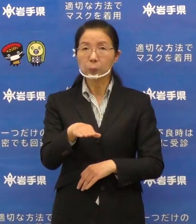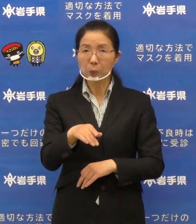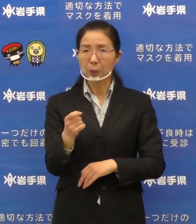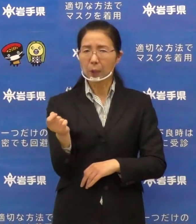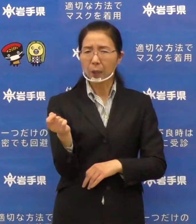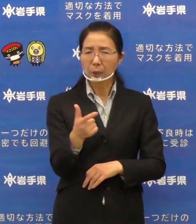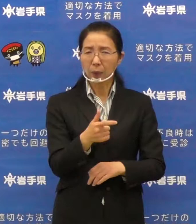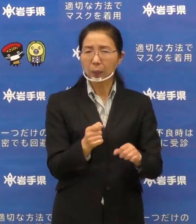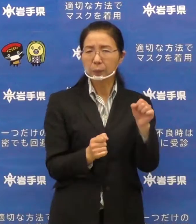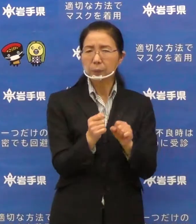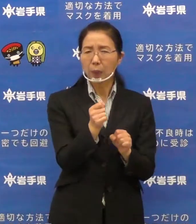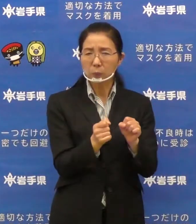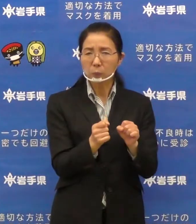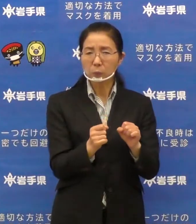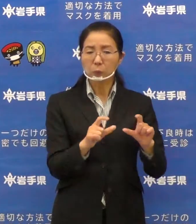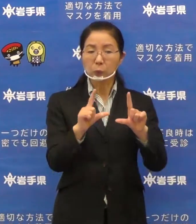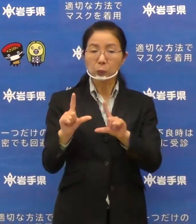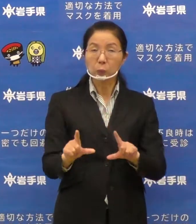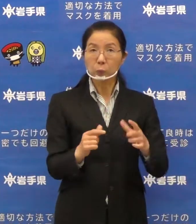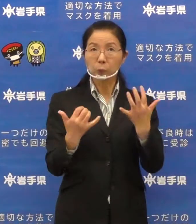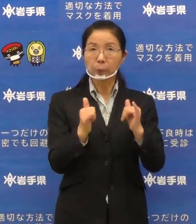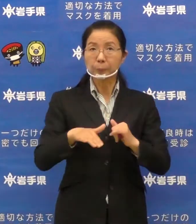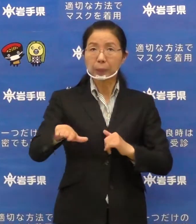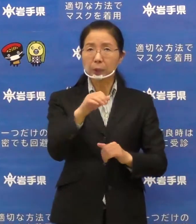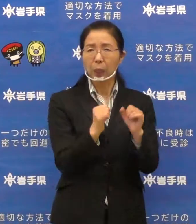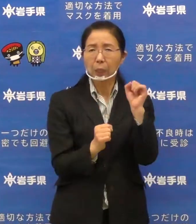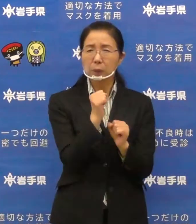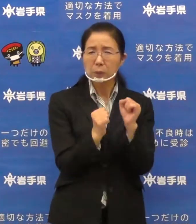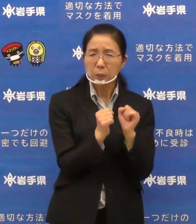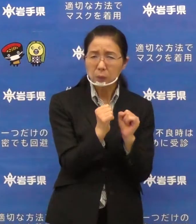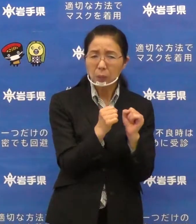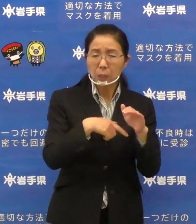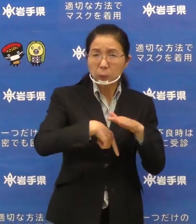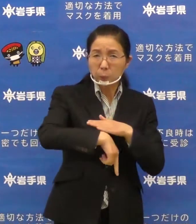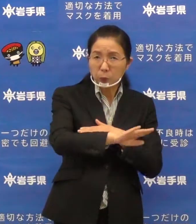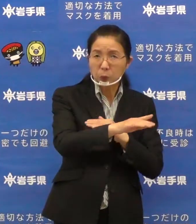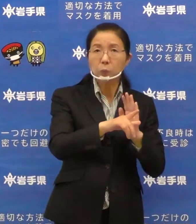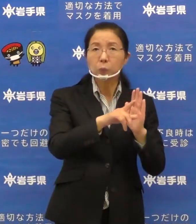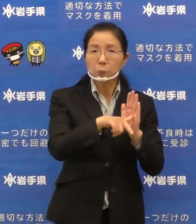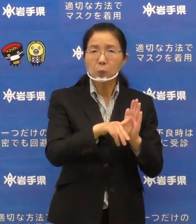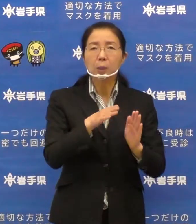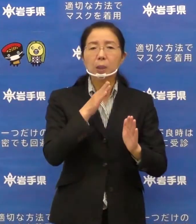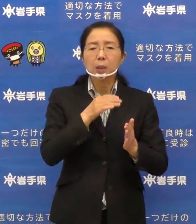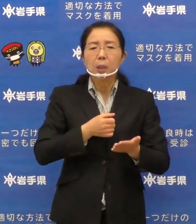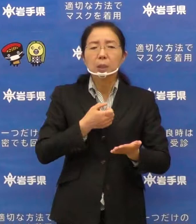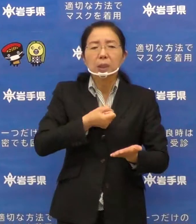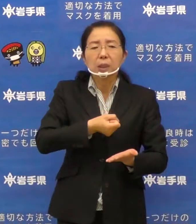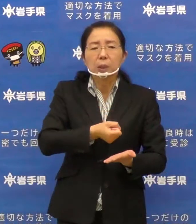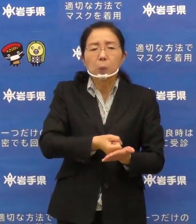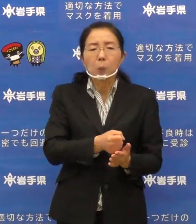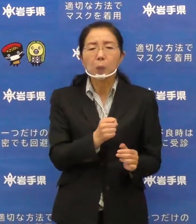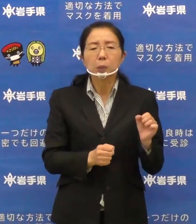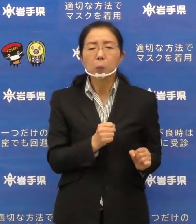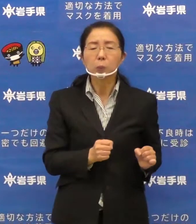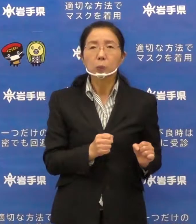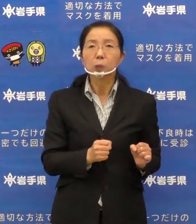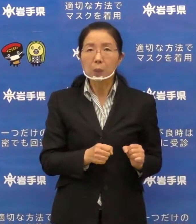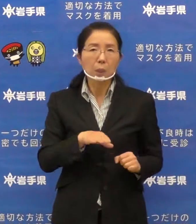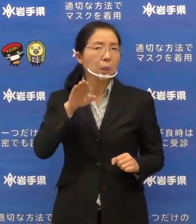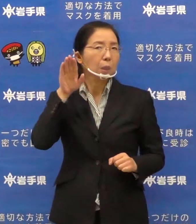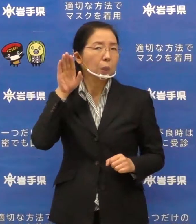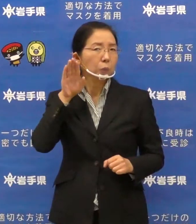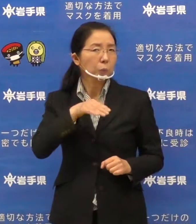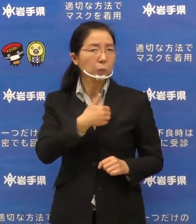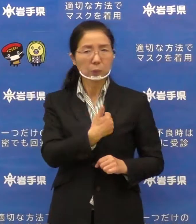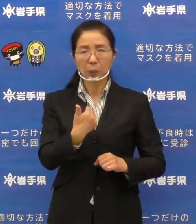避難のですね、住民の皆さんの避難のこの決定やこの実行がスムーズにいくというところ